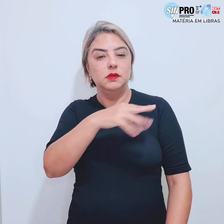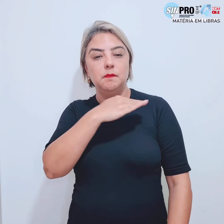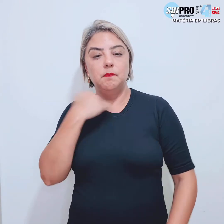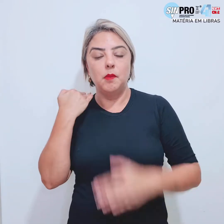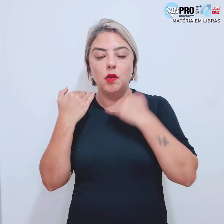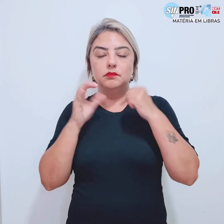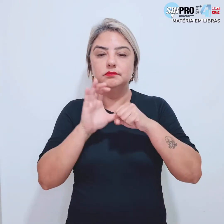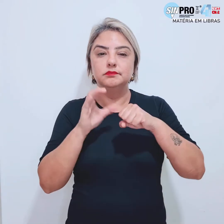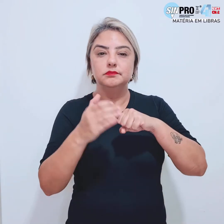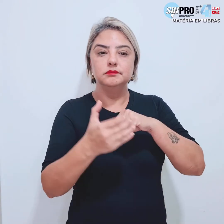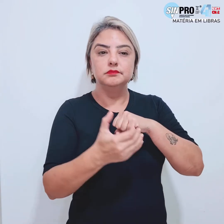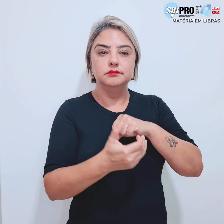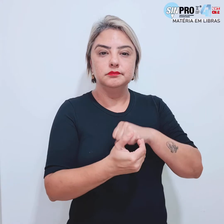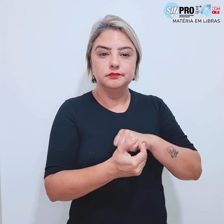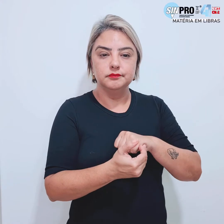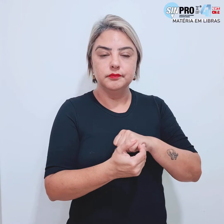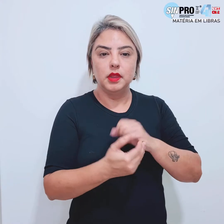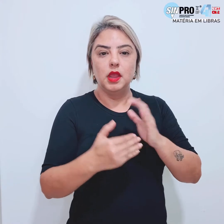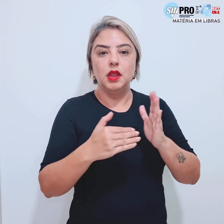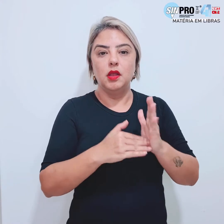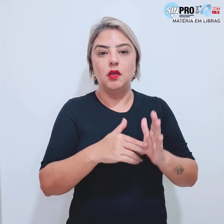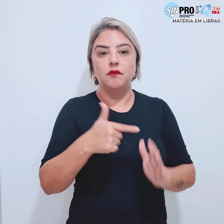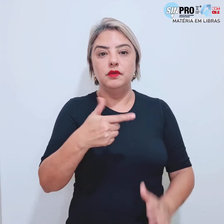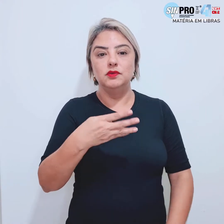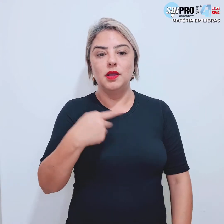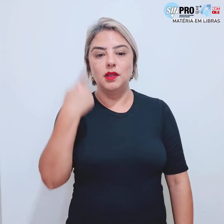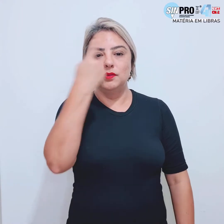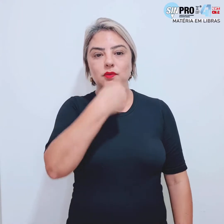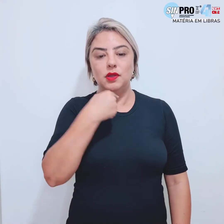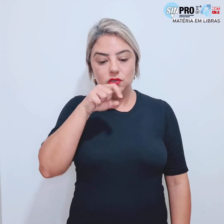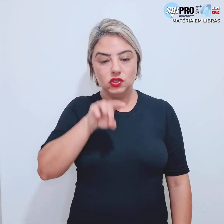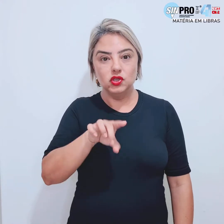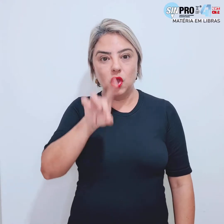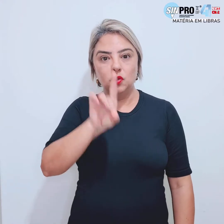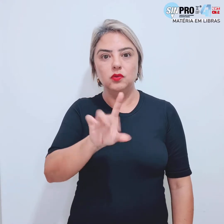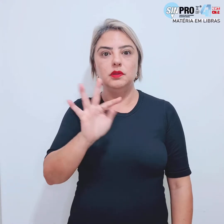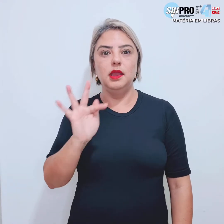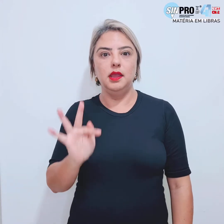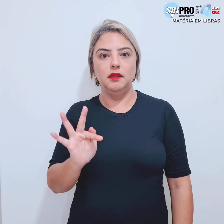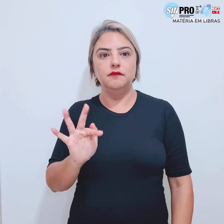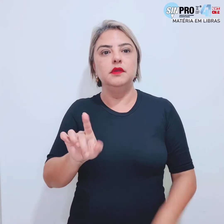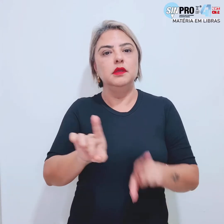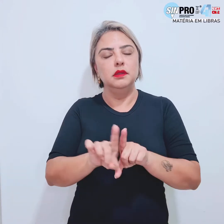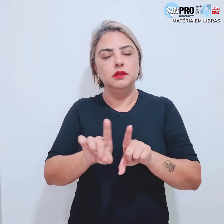por Covid-19 nas últimas 24 horas no DF e